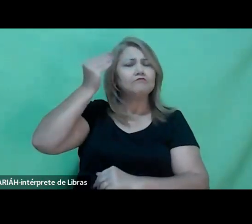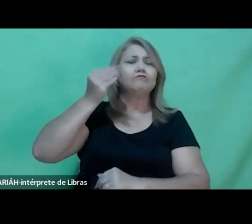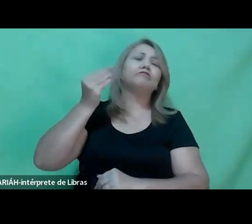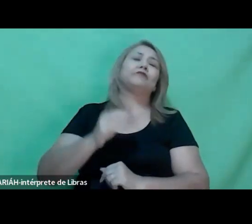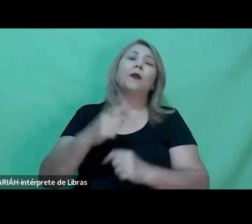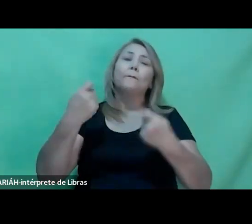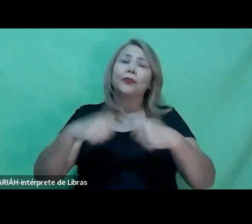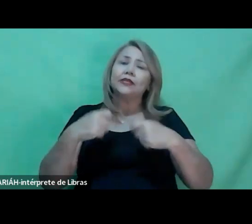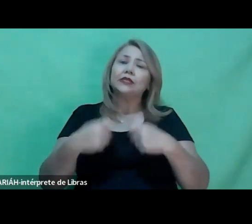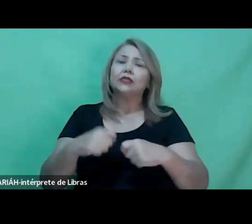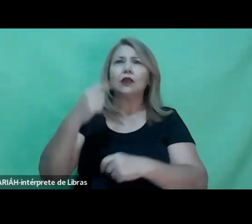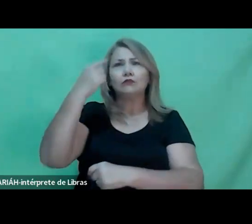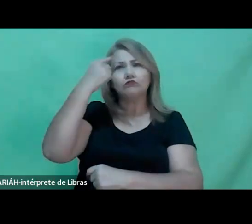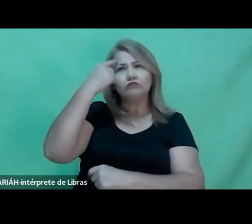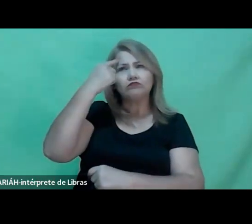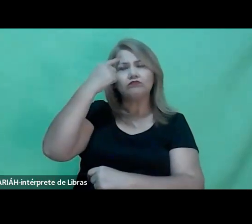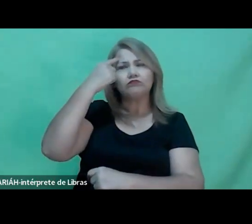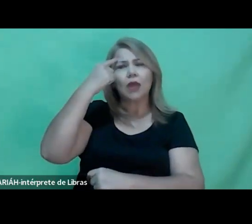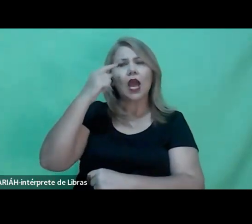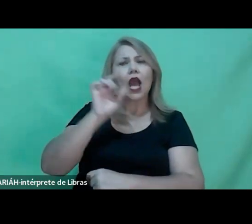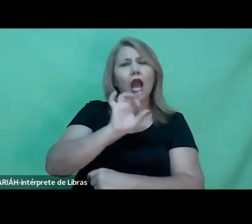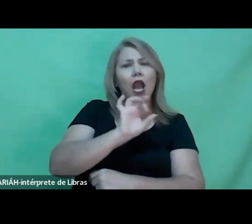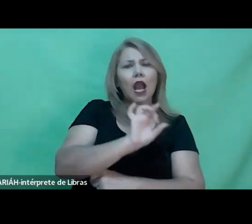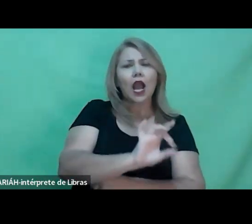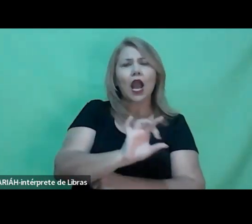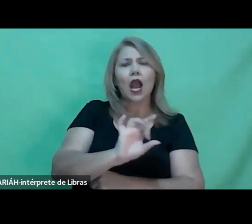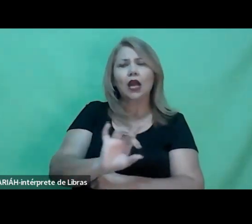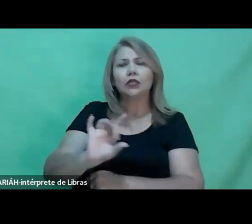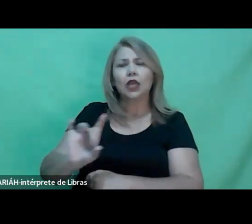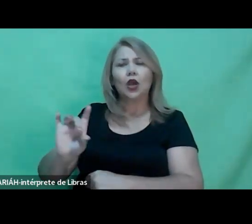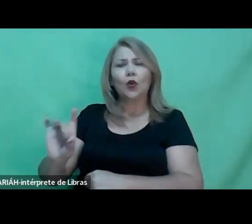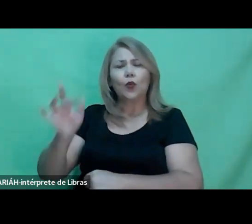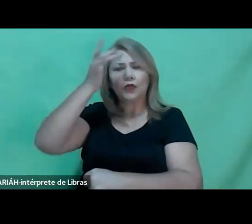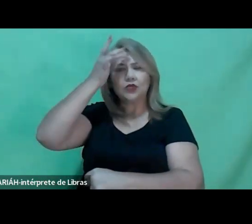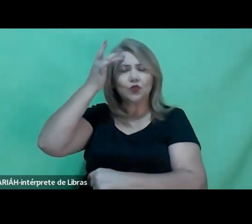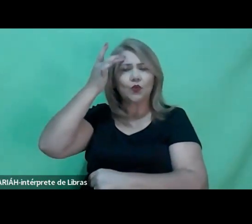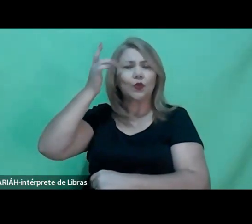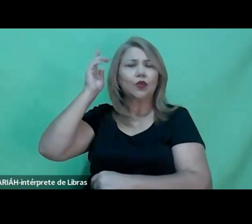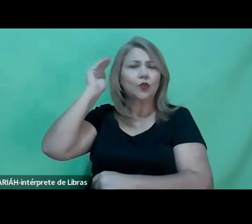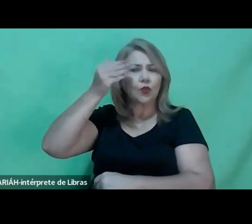pregunta por tu experiencia es necesario considerar para cada persona con